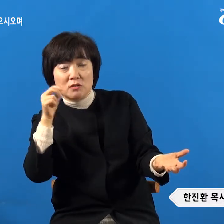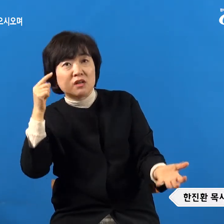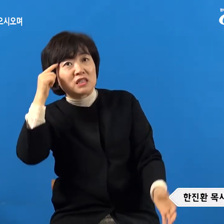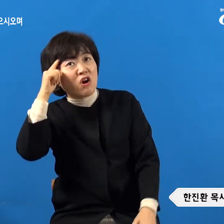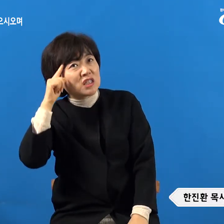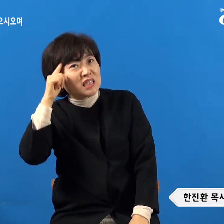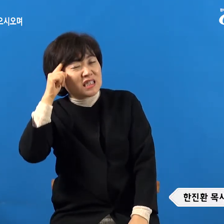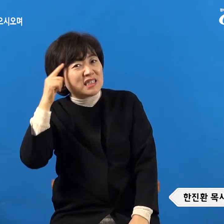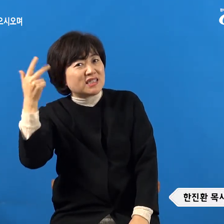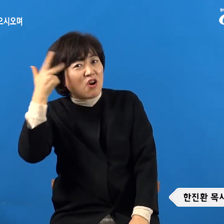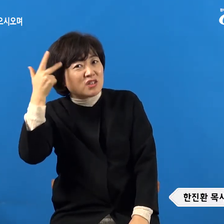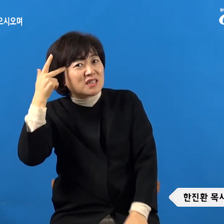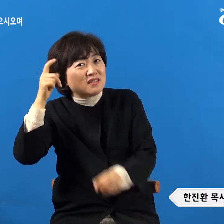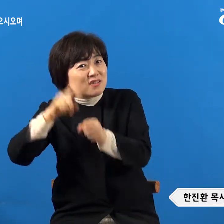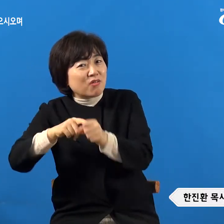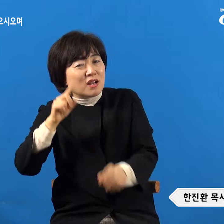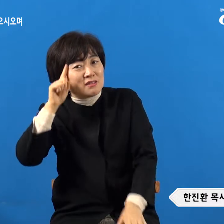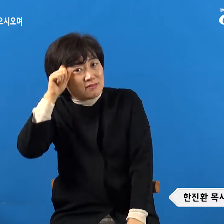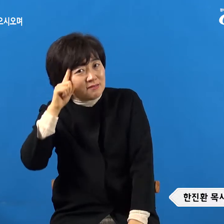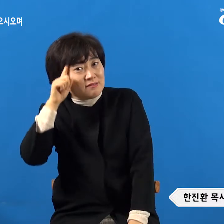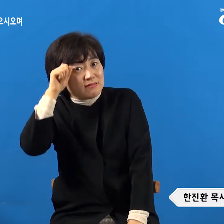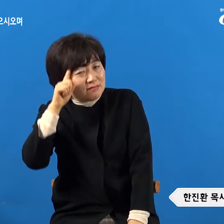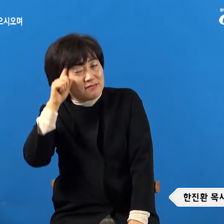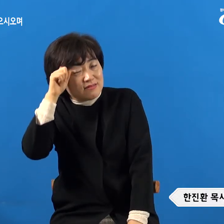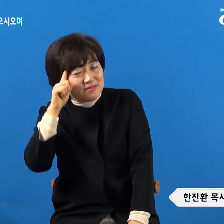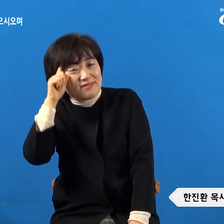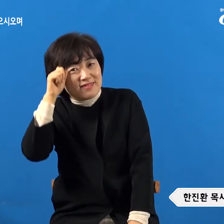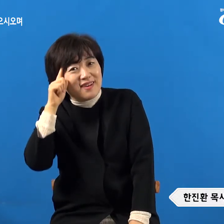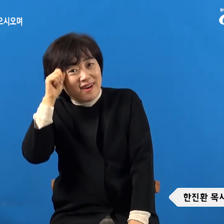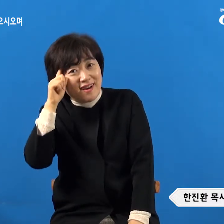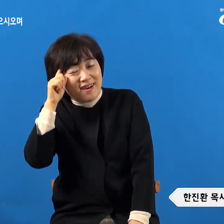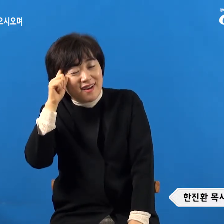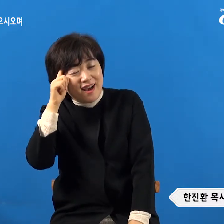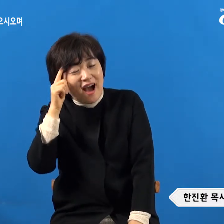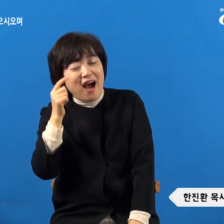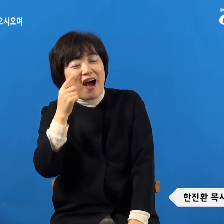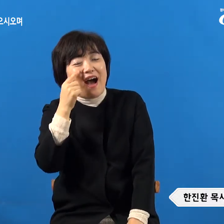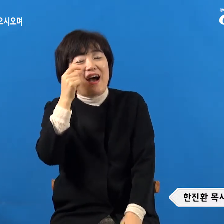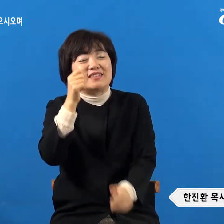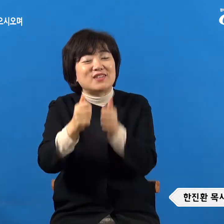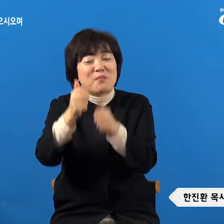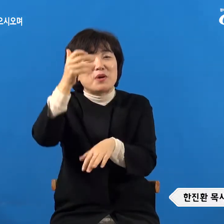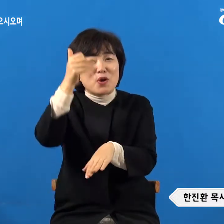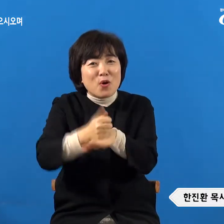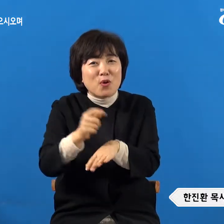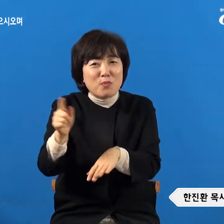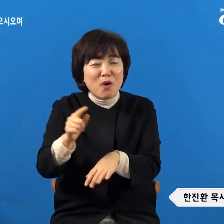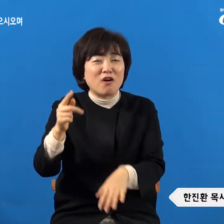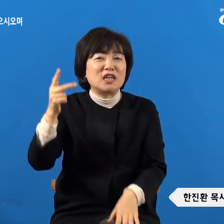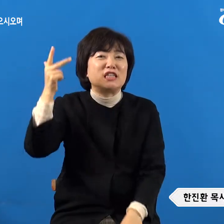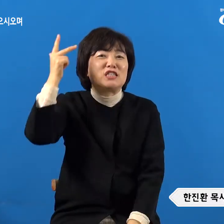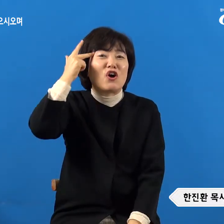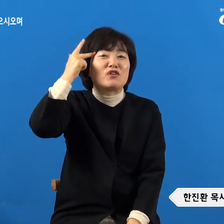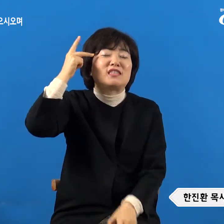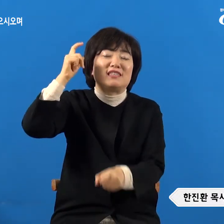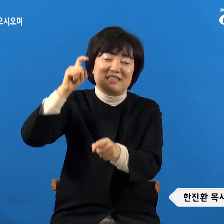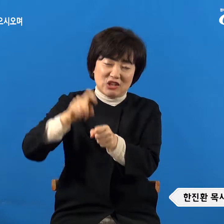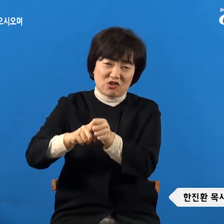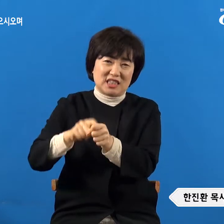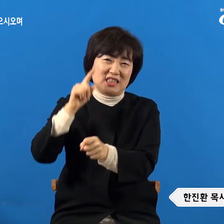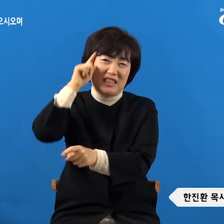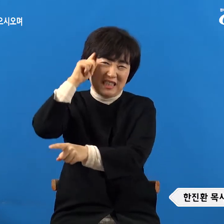정신적인 스트레스를 받은 것이지요. 그래서 실험의 결론은 정신적인 스트레스가